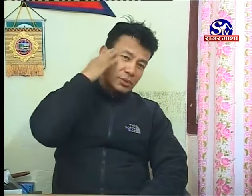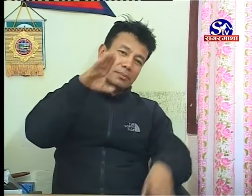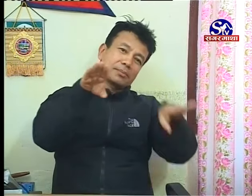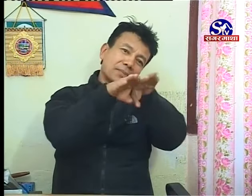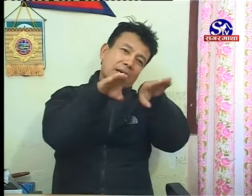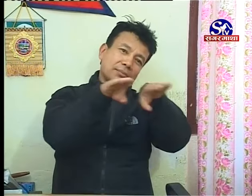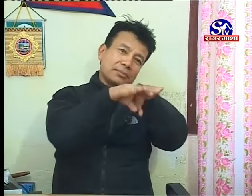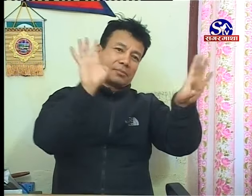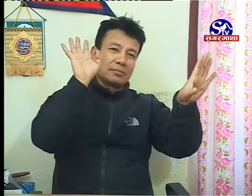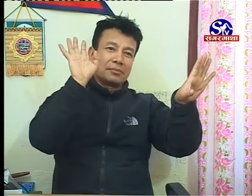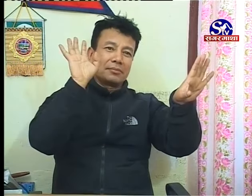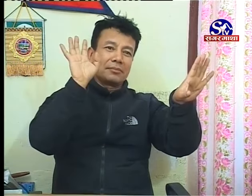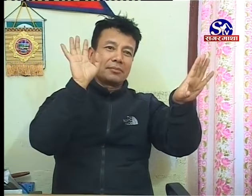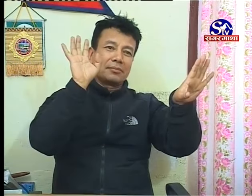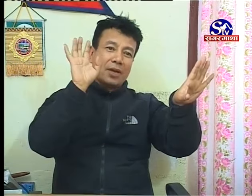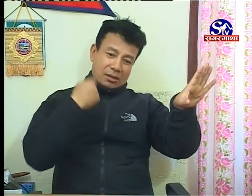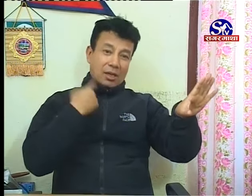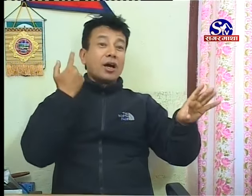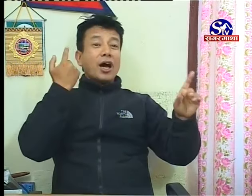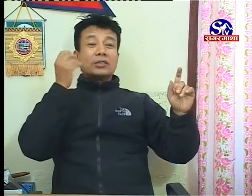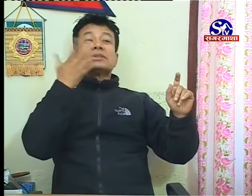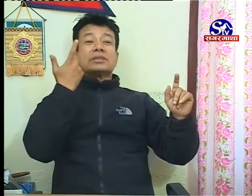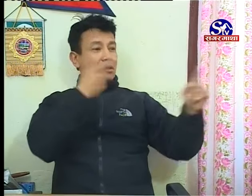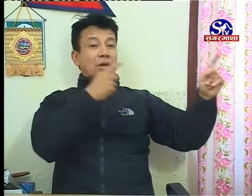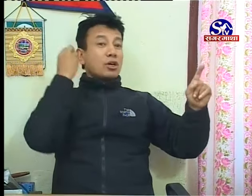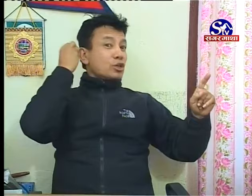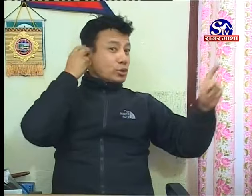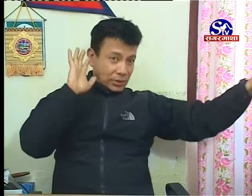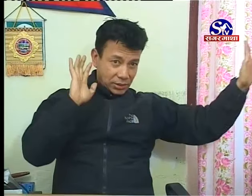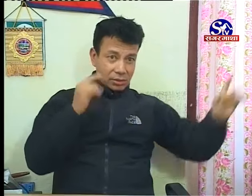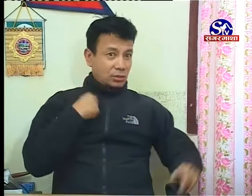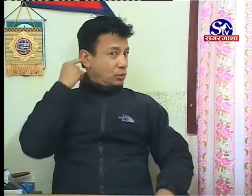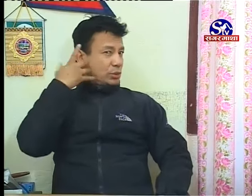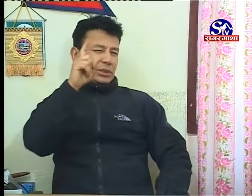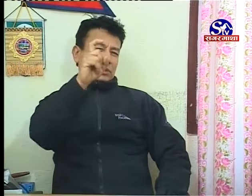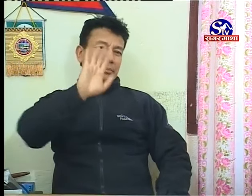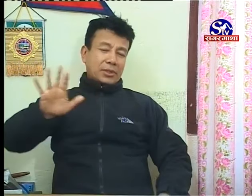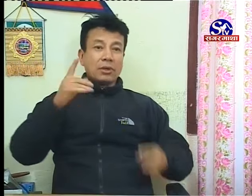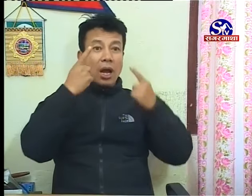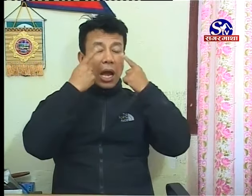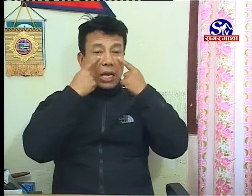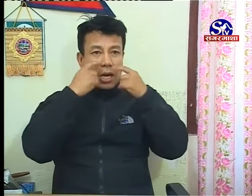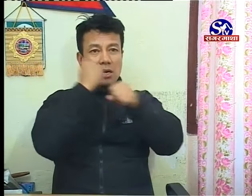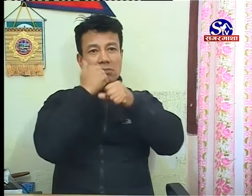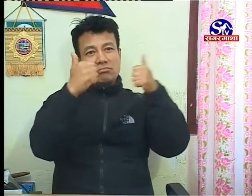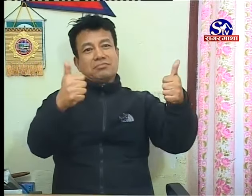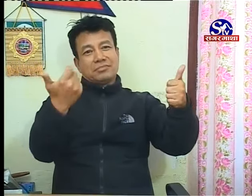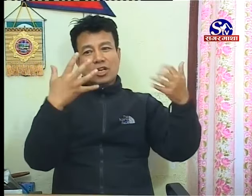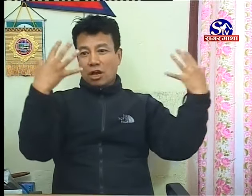जस्तो अवस्था भयो। त्यस कारण हामीले चाहिँ हामी सुन्ने बराबर नै हो, हामीले पनि लाइसेन्सको हामीलाई पनि लाइसेन्सको अधिकार दिनुपर्छ भनेर चाहिँ हामीले आवाज उठायौँ।